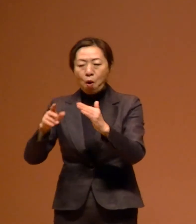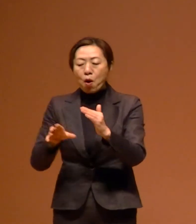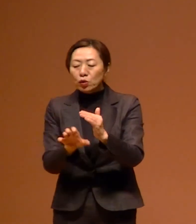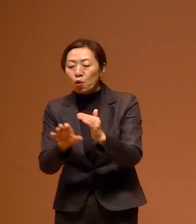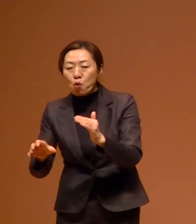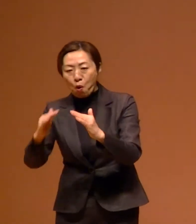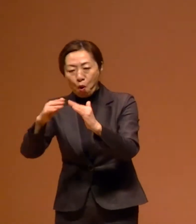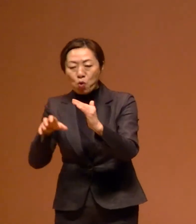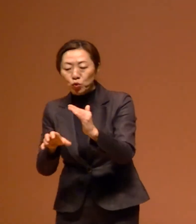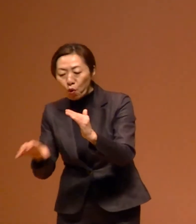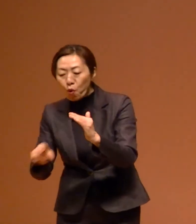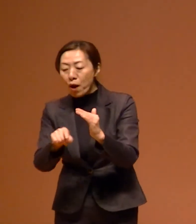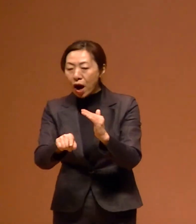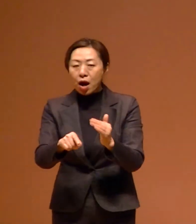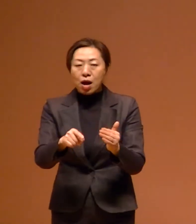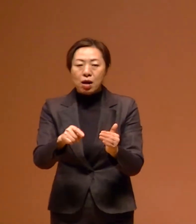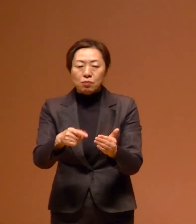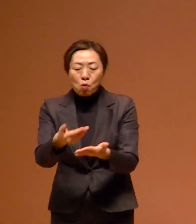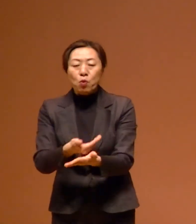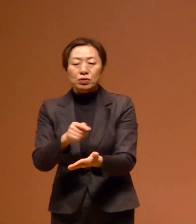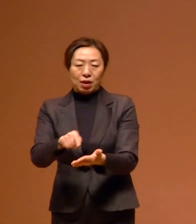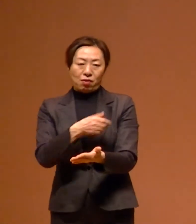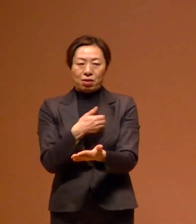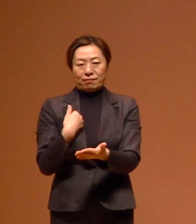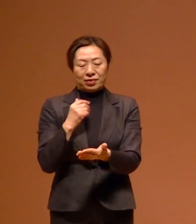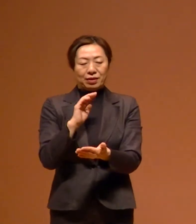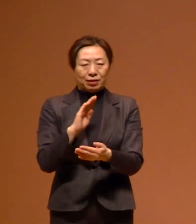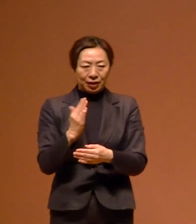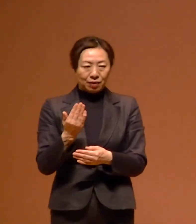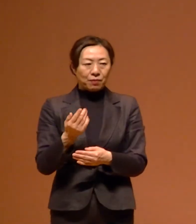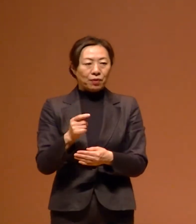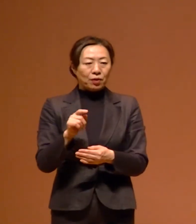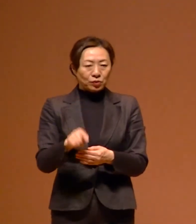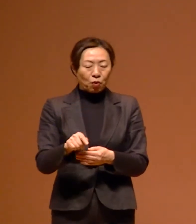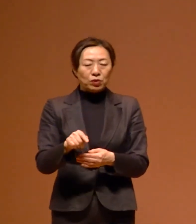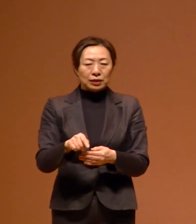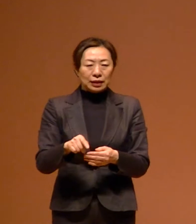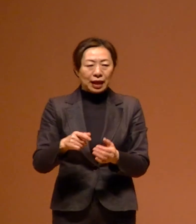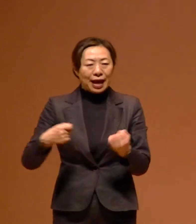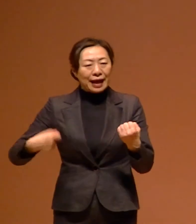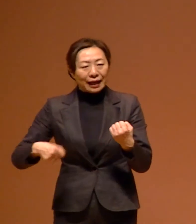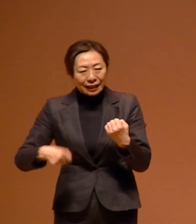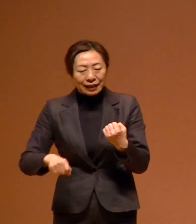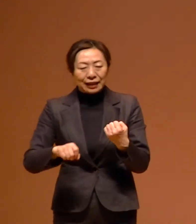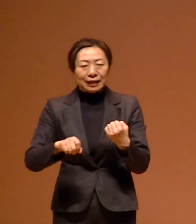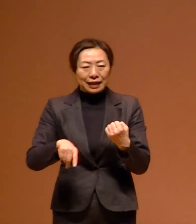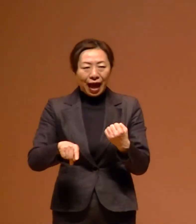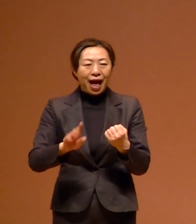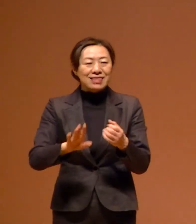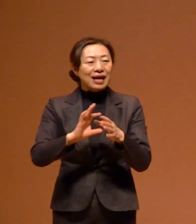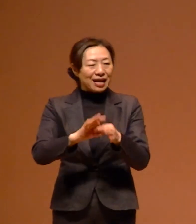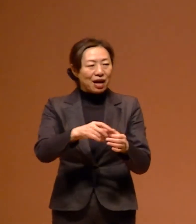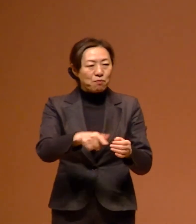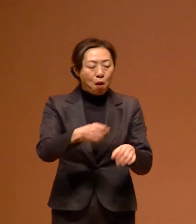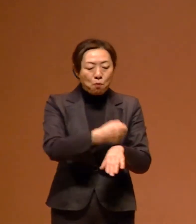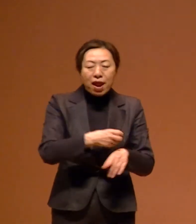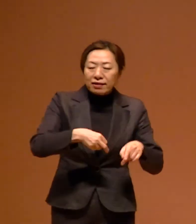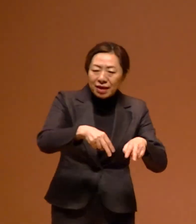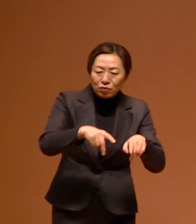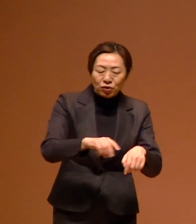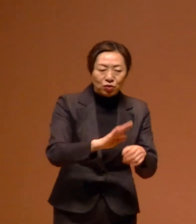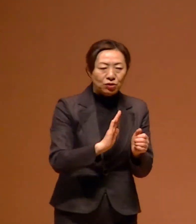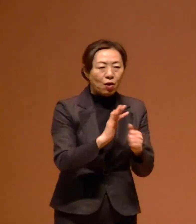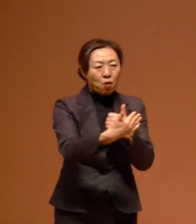。でそれを瓦礫があったんで、ボランティアの方全部掃除して、